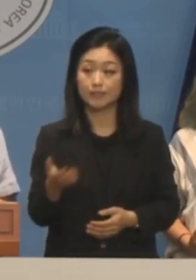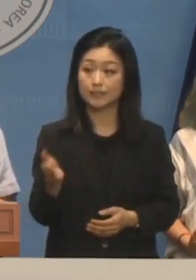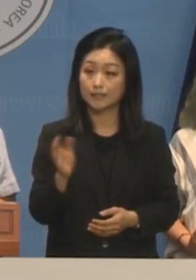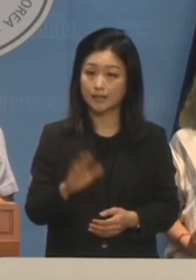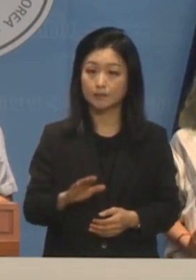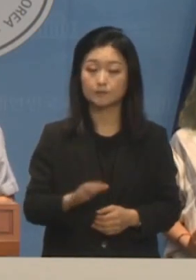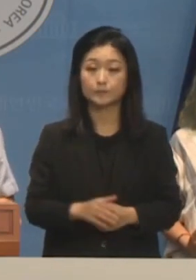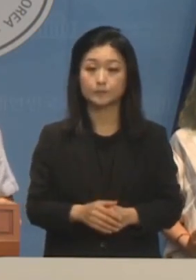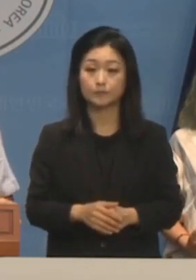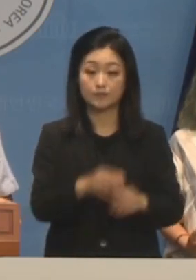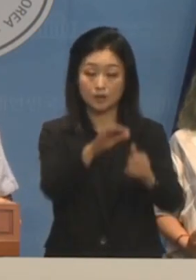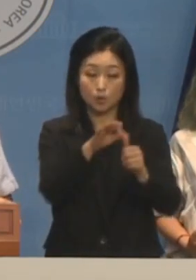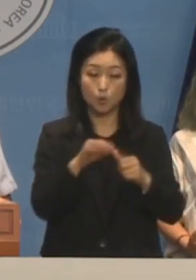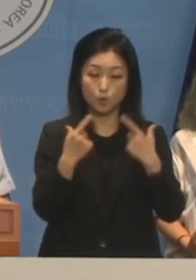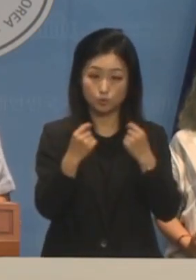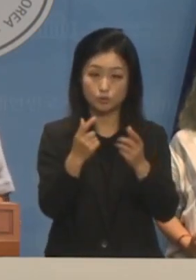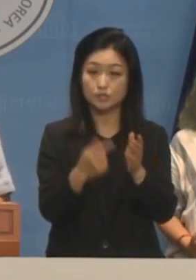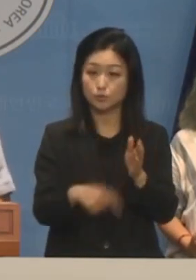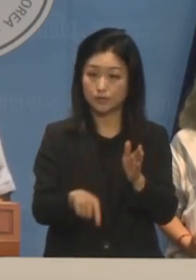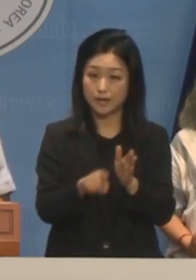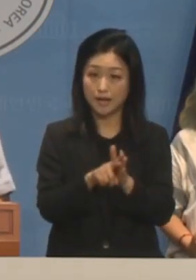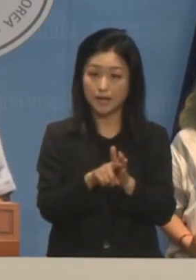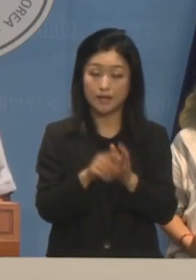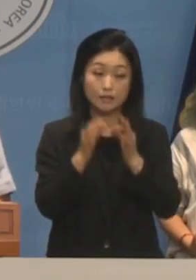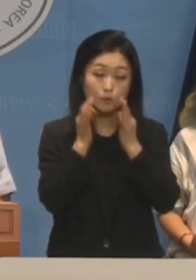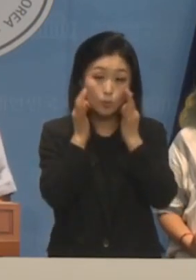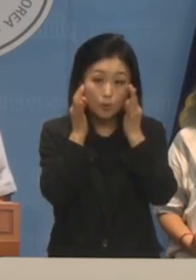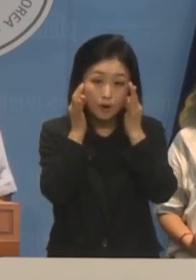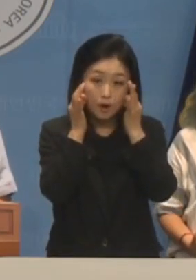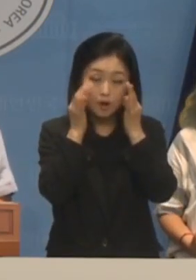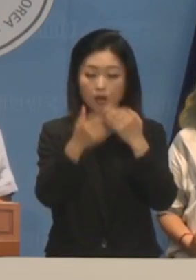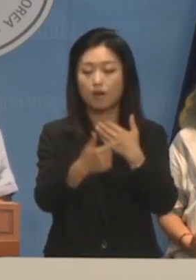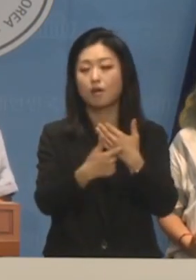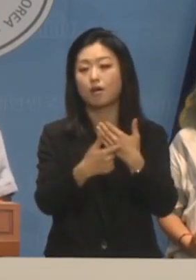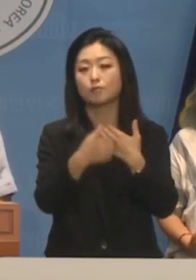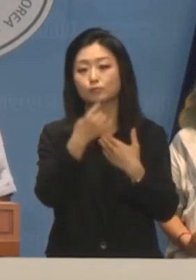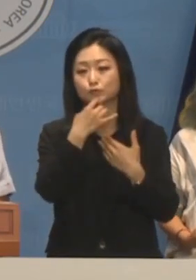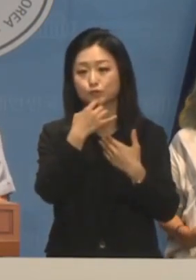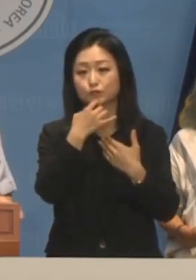그런데 그 고용 유지를 위한 노력은 형식에 불과했습니다.